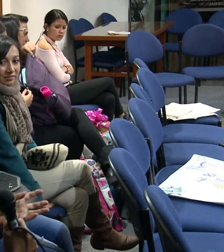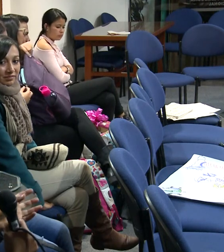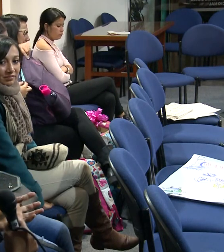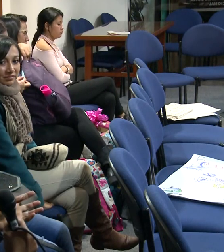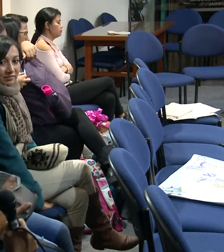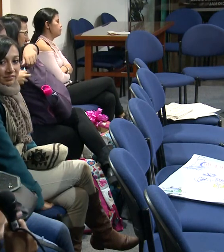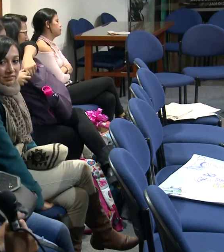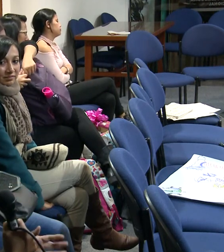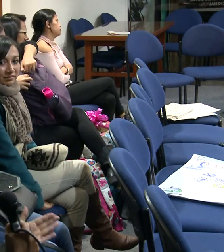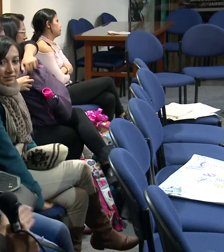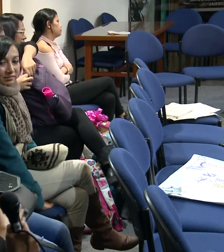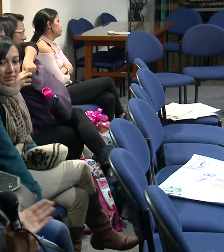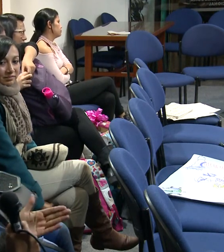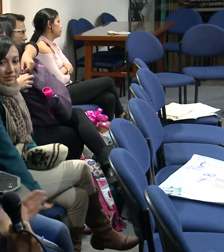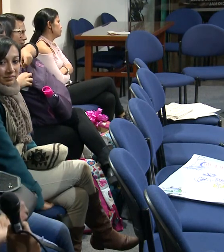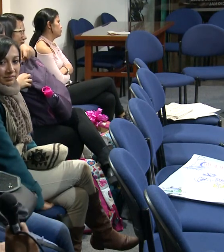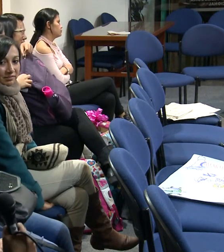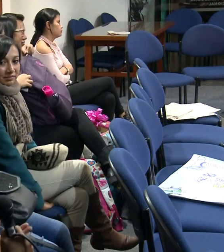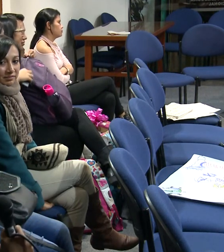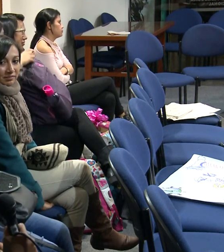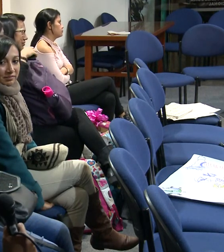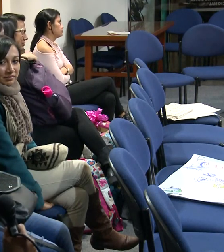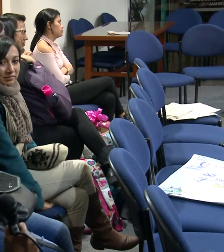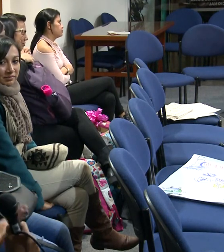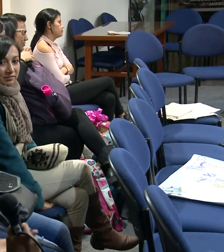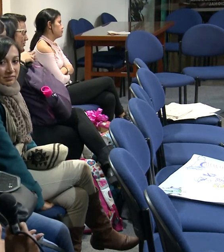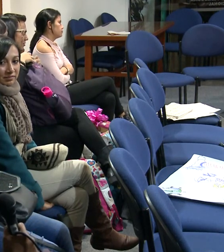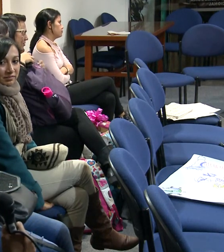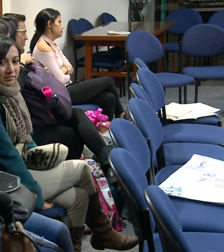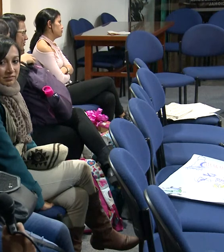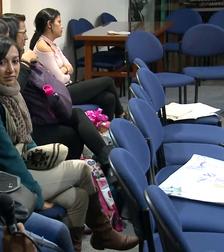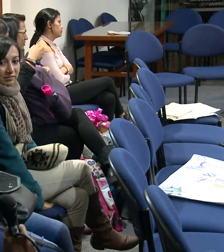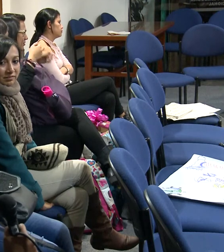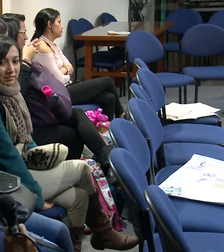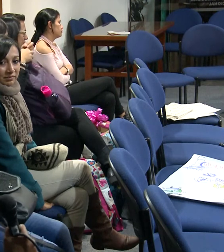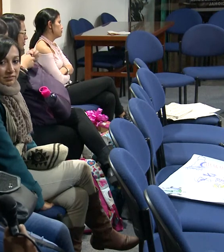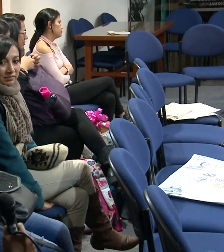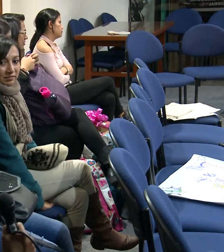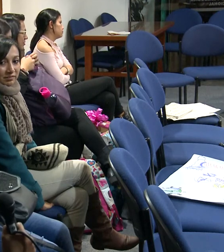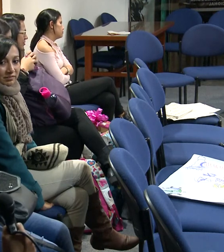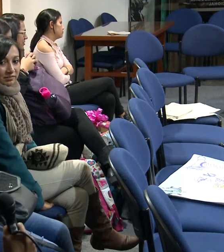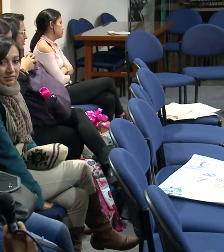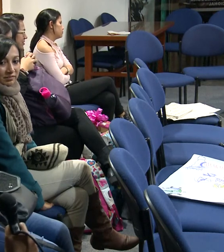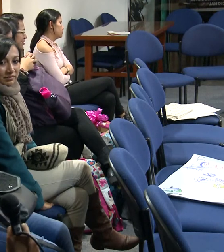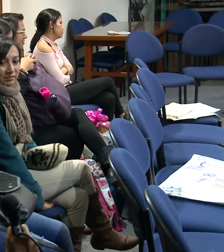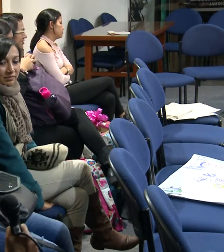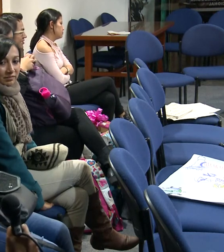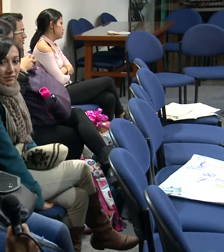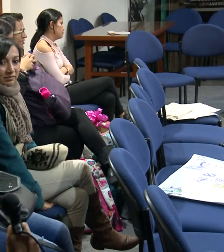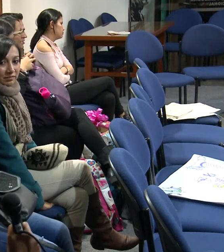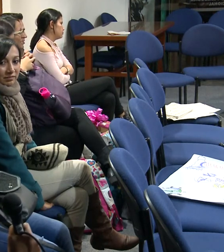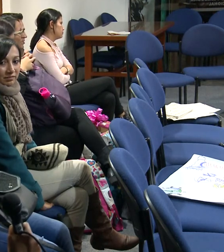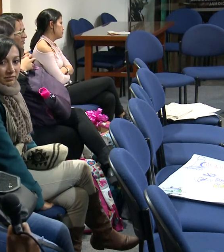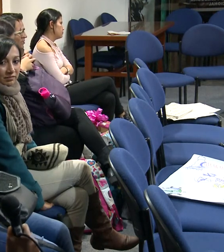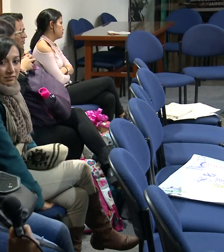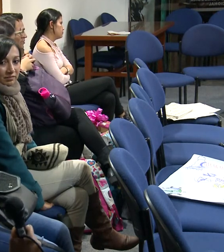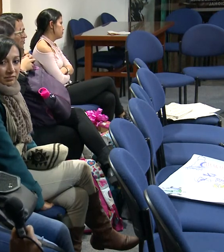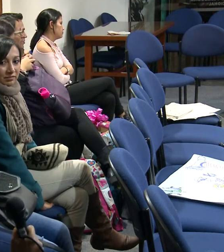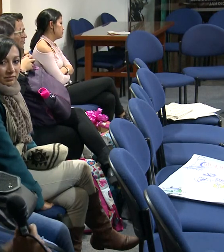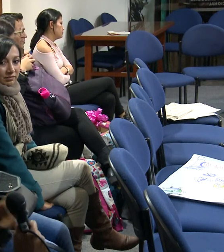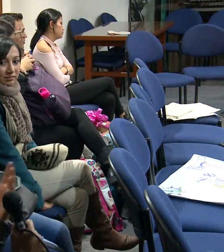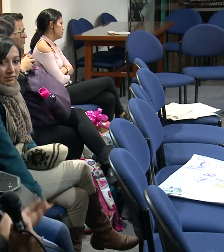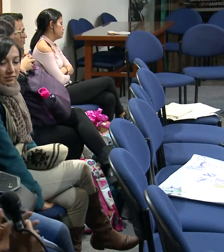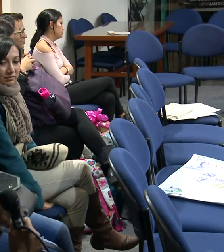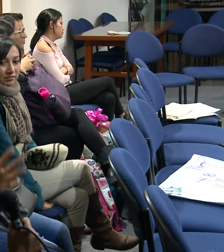ciertas características sobre eso, sobre con quiénes trabajamos y pues llegar aquí a hacer otra dinámica